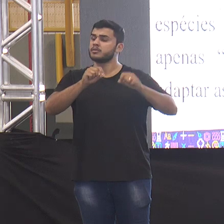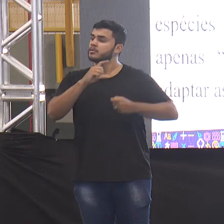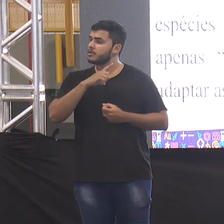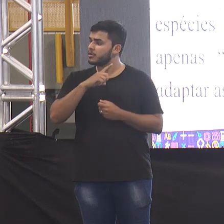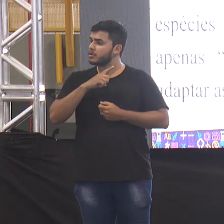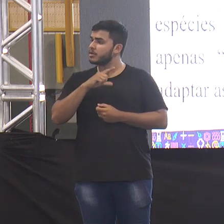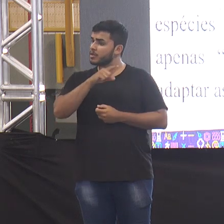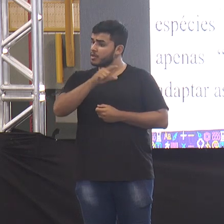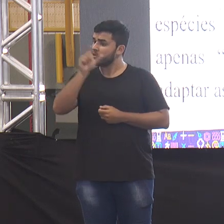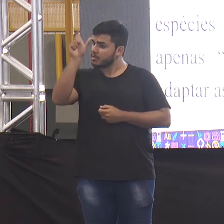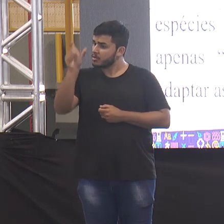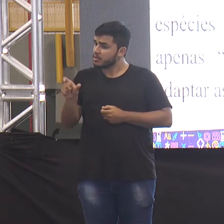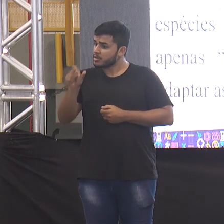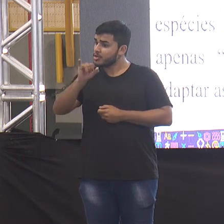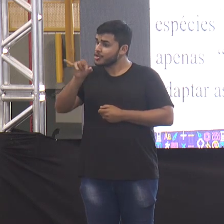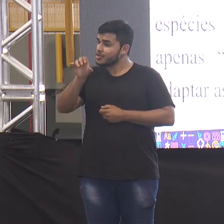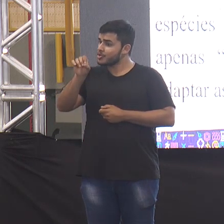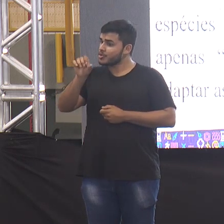João Romão